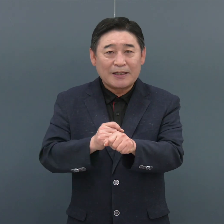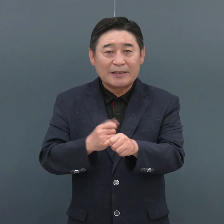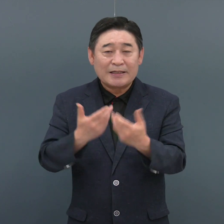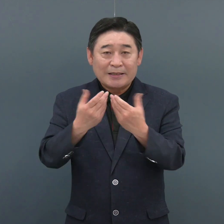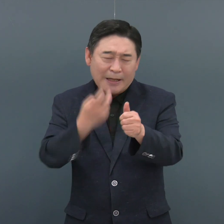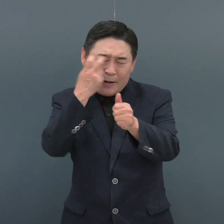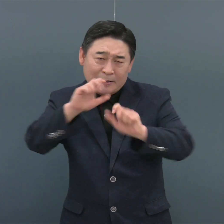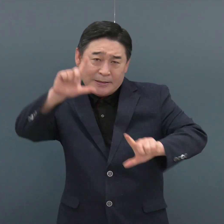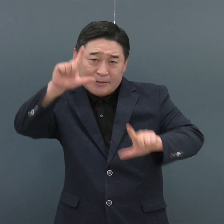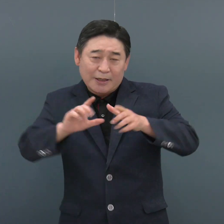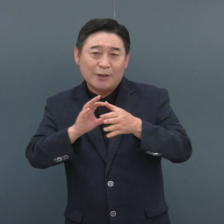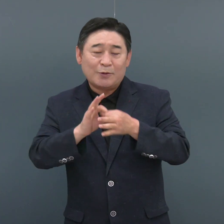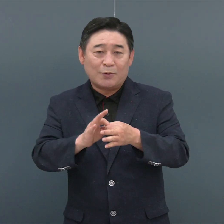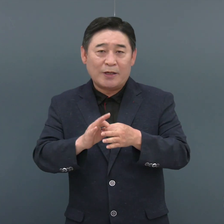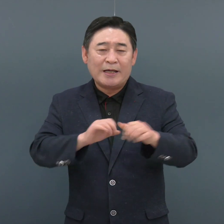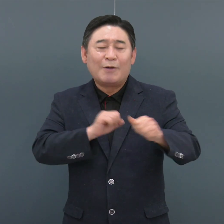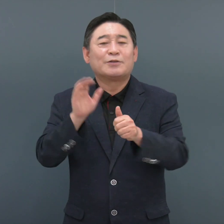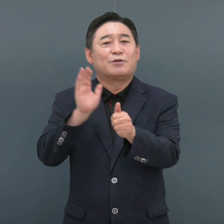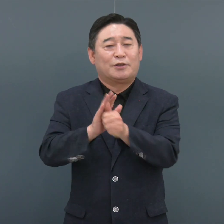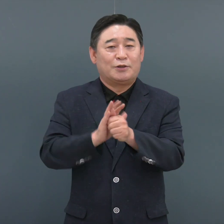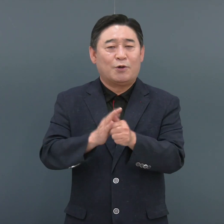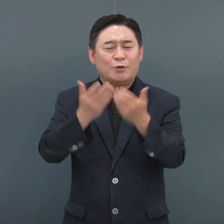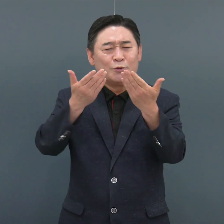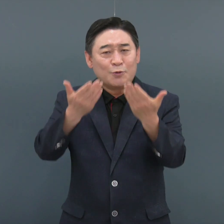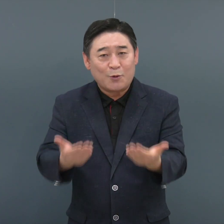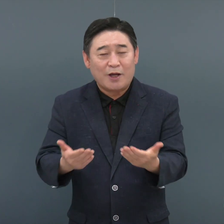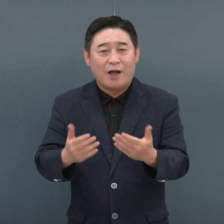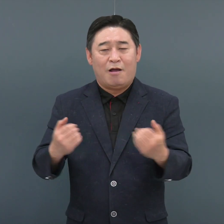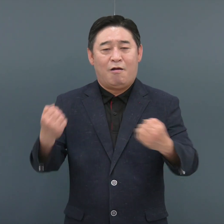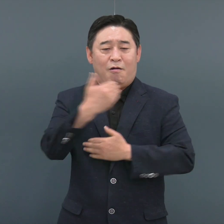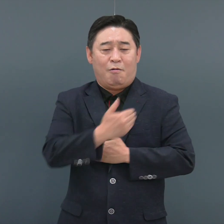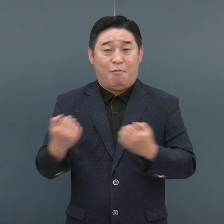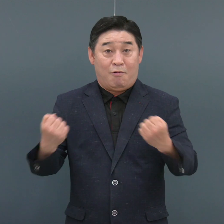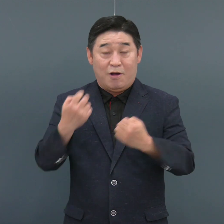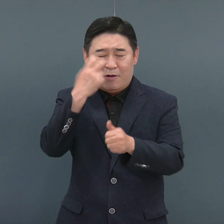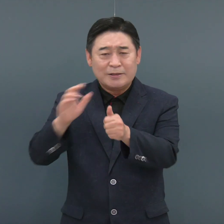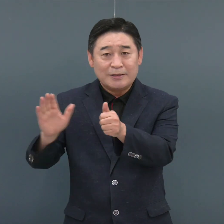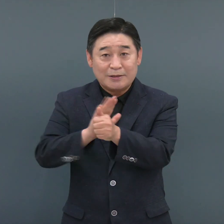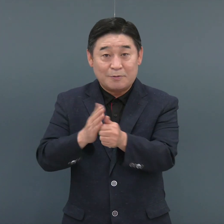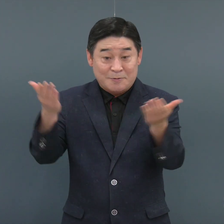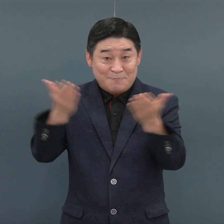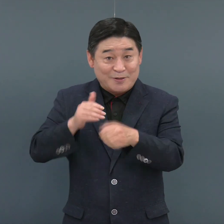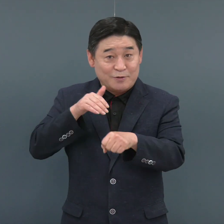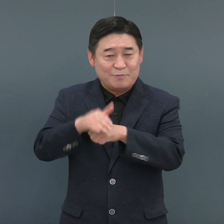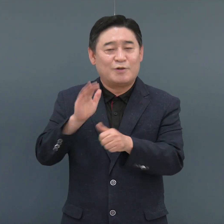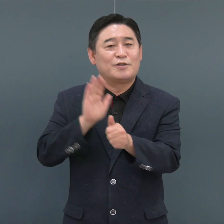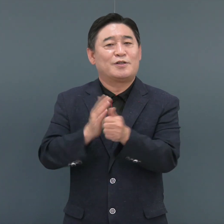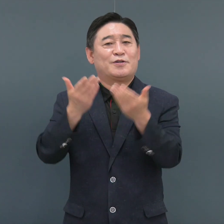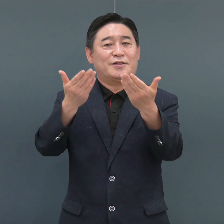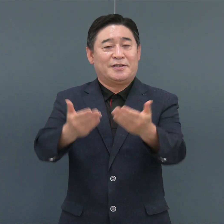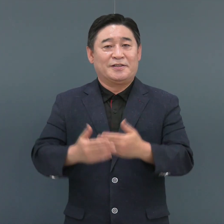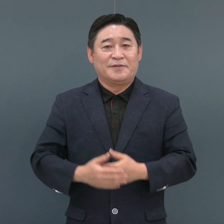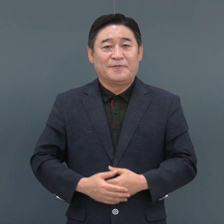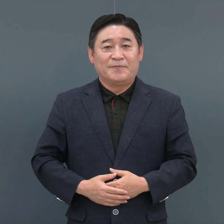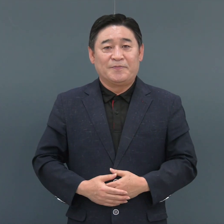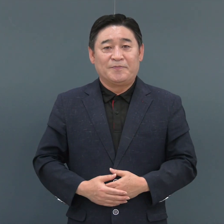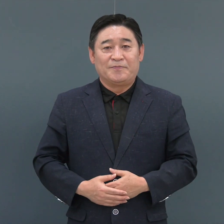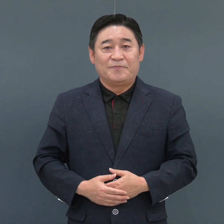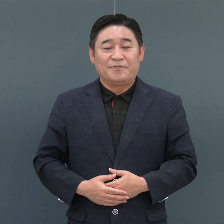갖춰 활동 지원, 요양, 건강관리 서비스 등을 맞춤형으로 제공하겠습니다.